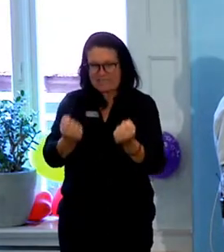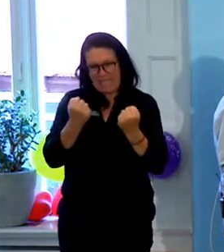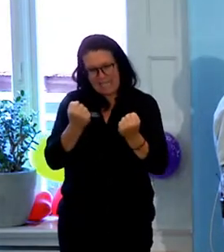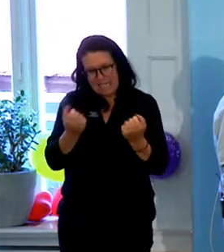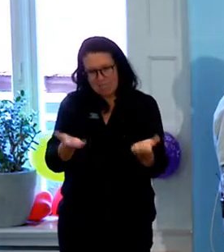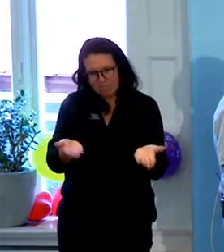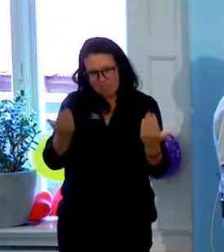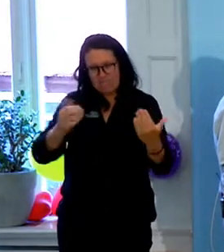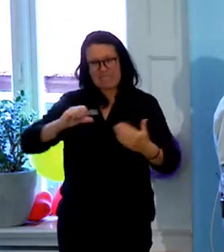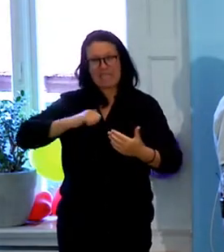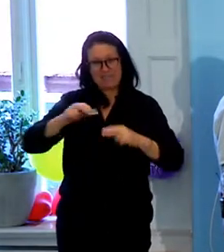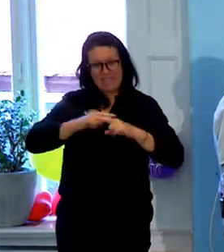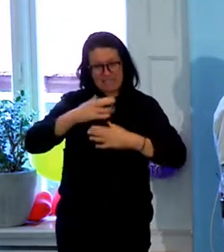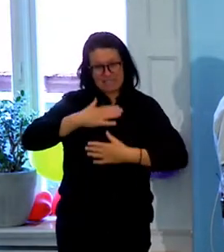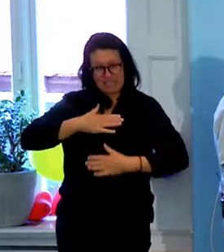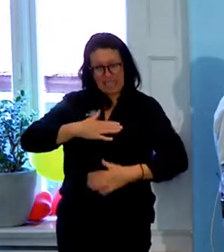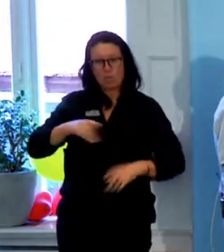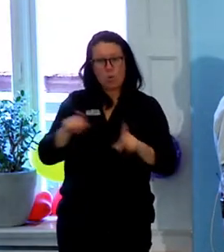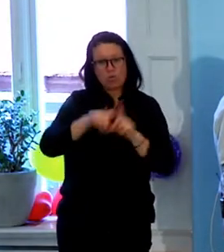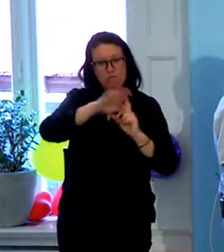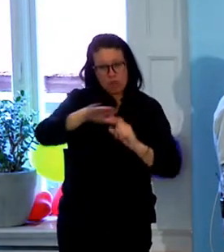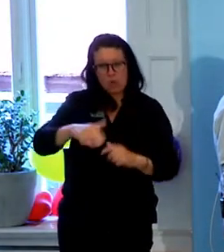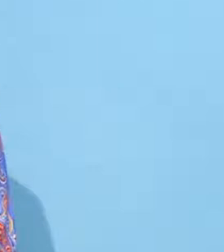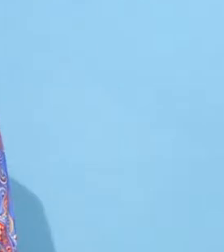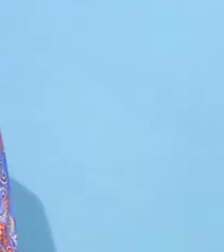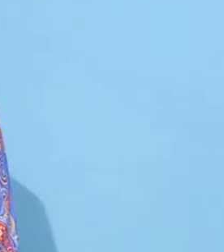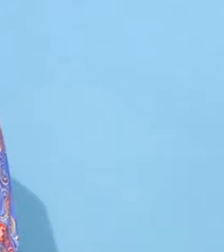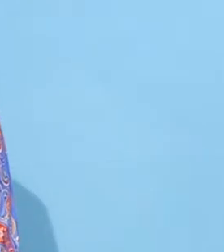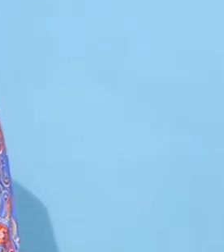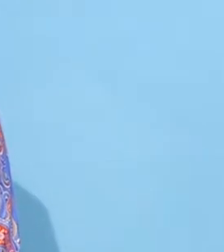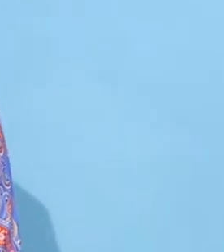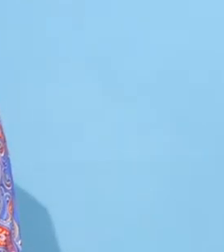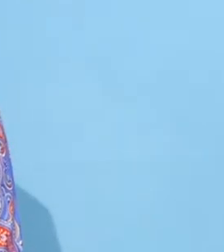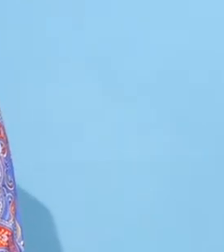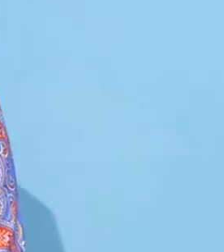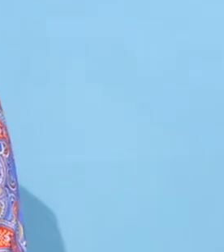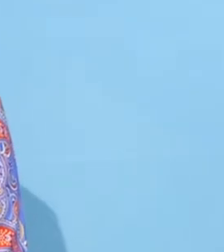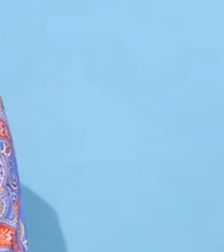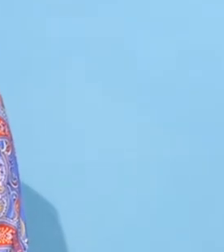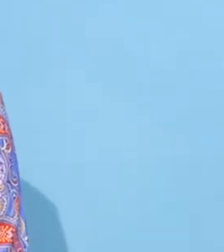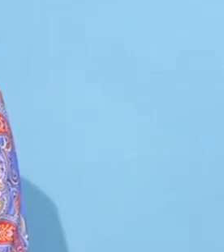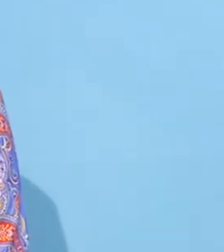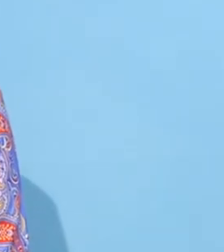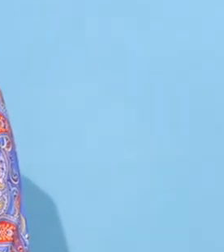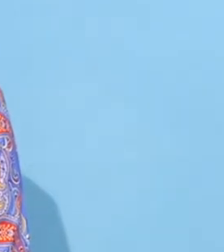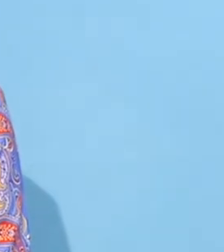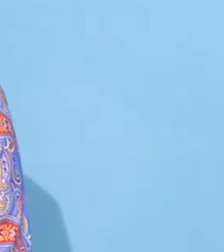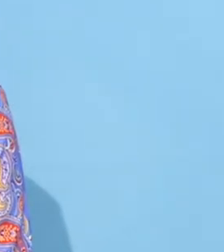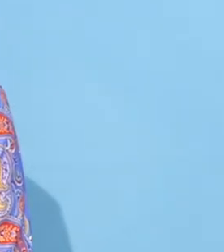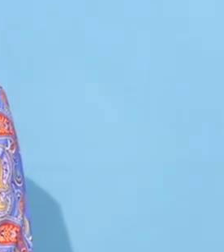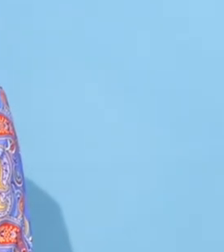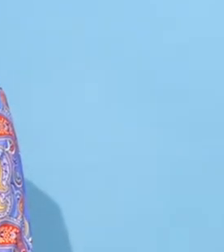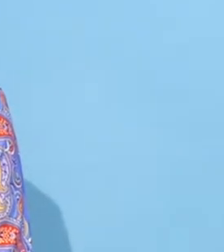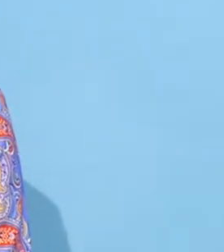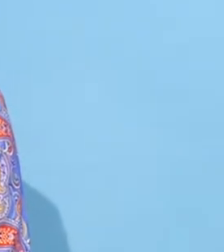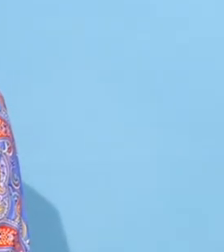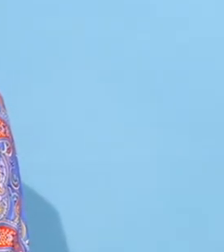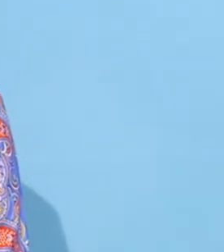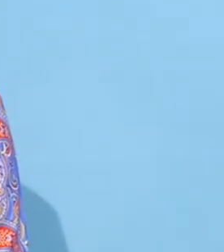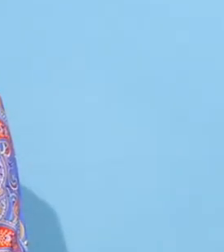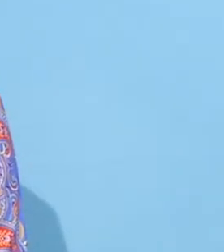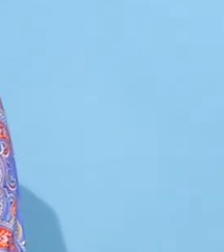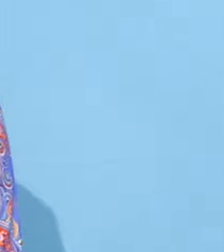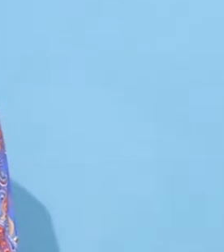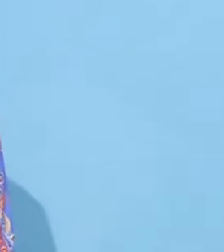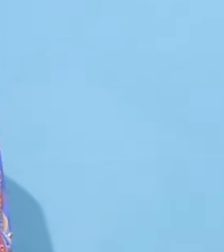då självkänslan hos barn och ungdomar. Man behöver också jobba med fortbildning för lärare och alla annan personal